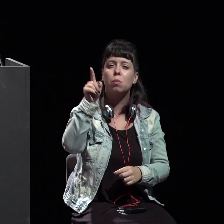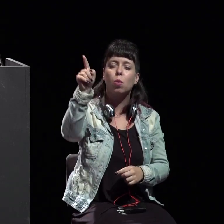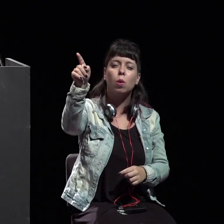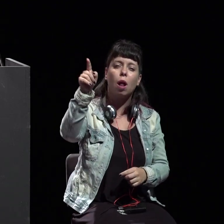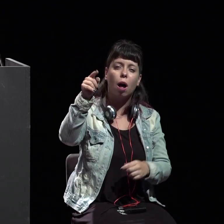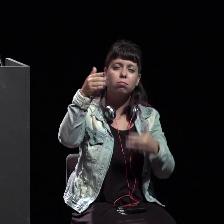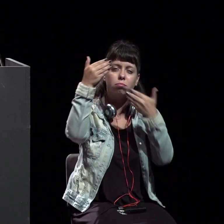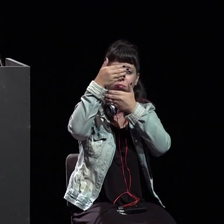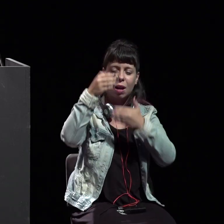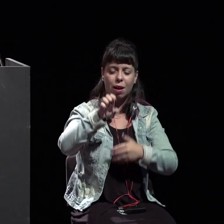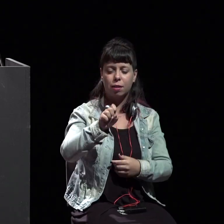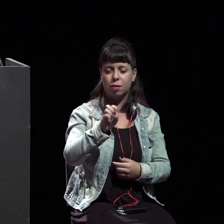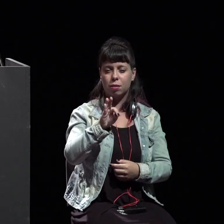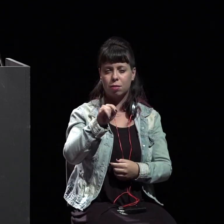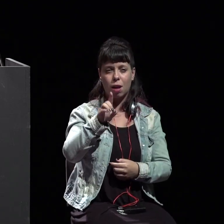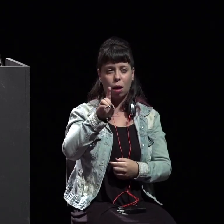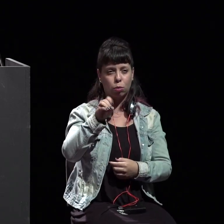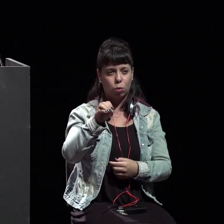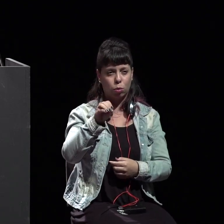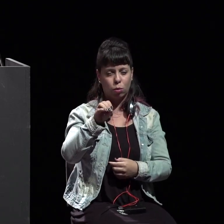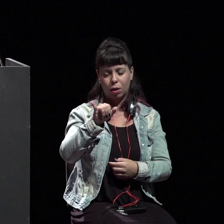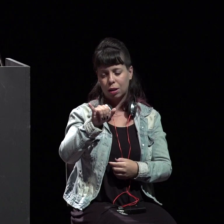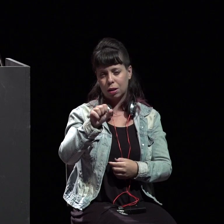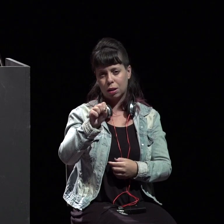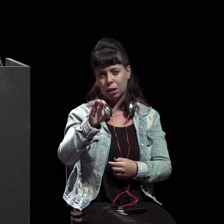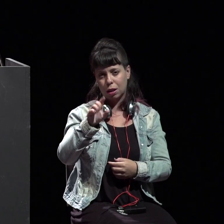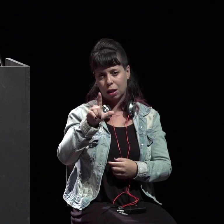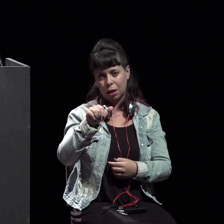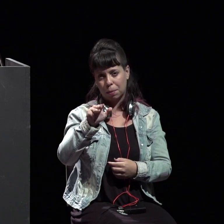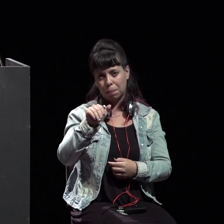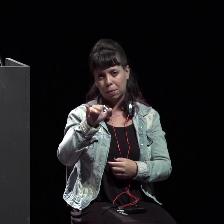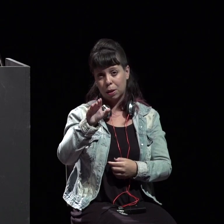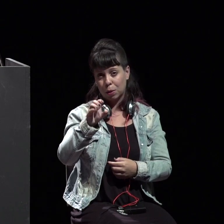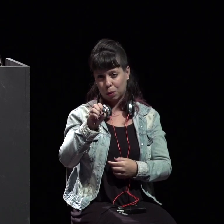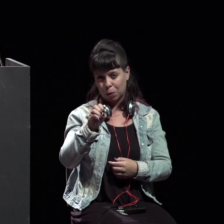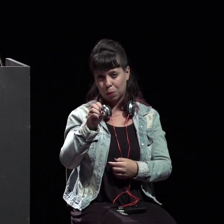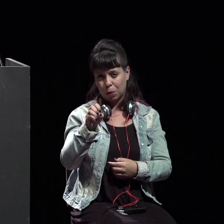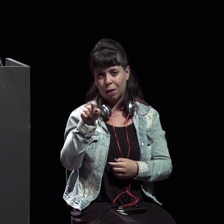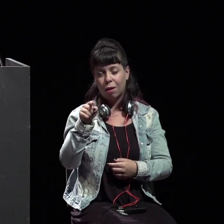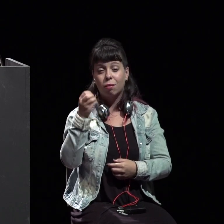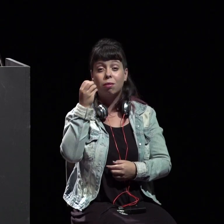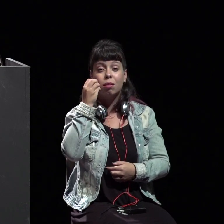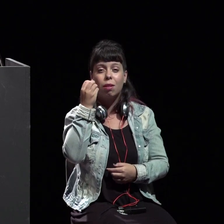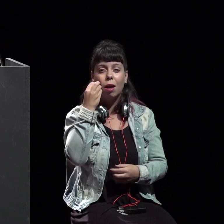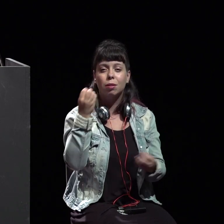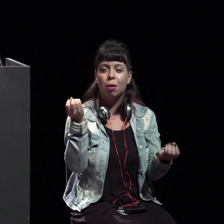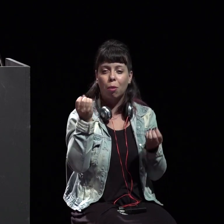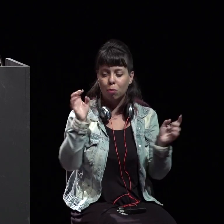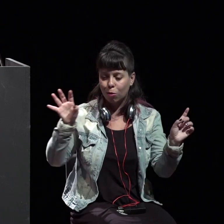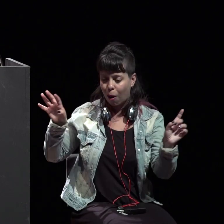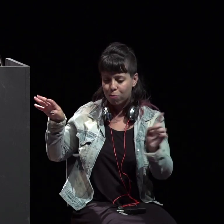da Visibilidade da Sociedade do Espetáculo, as chaves de compreensão desse fenômeno complexo. Não